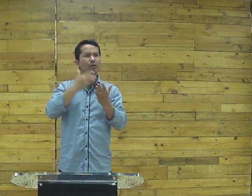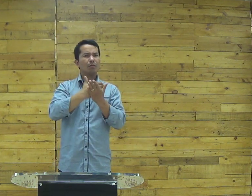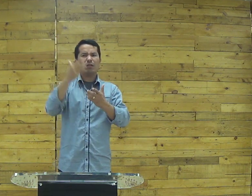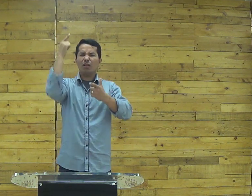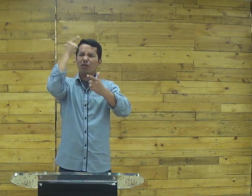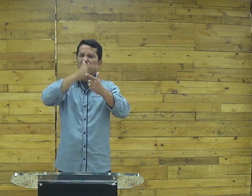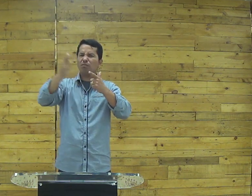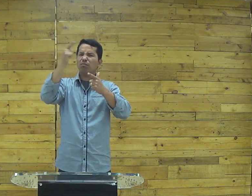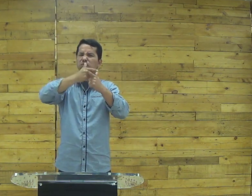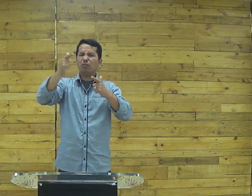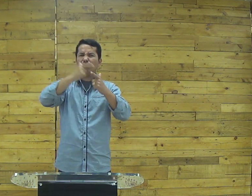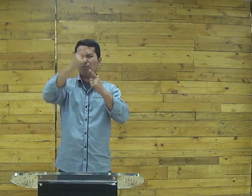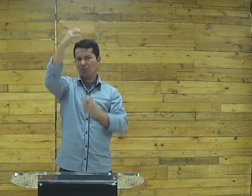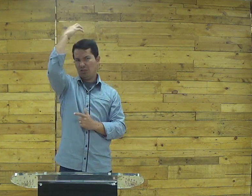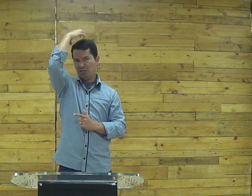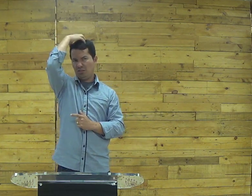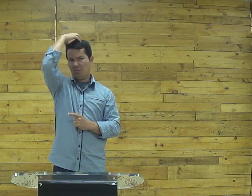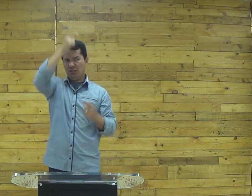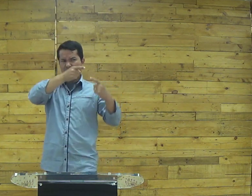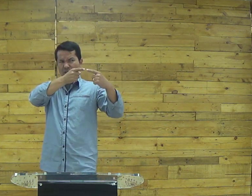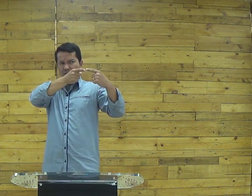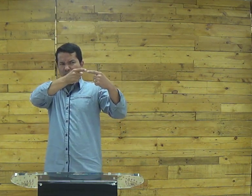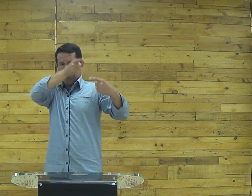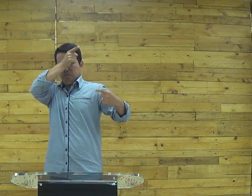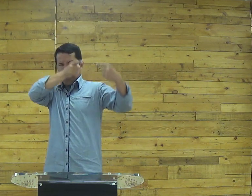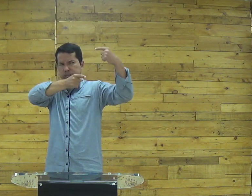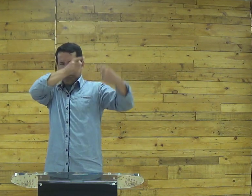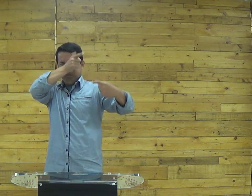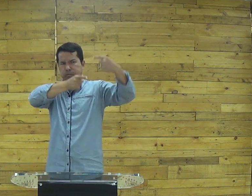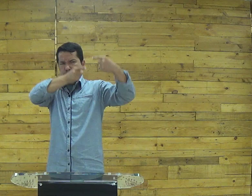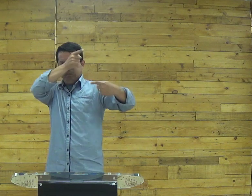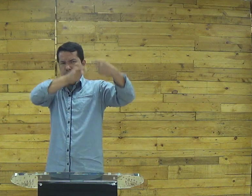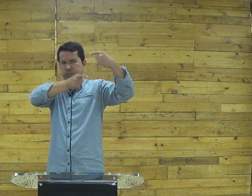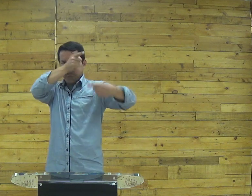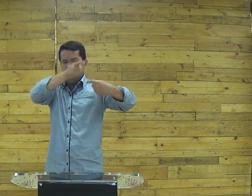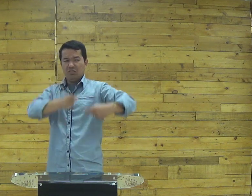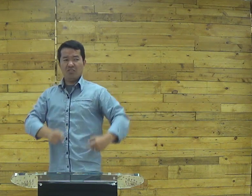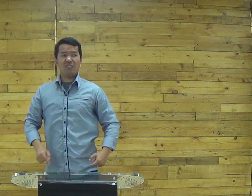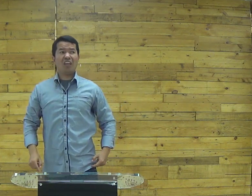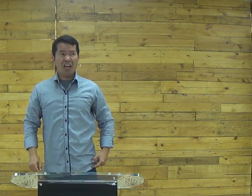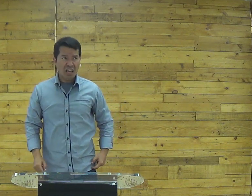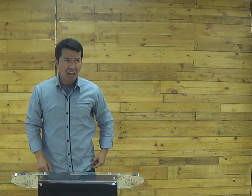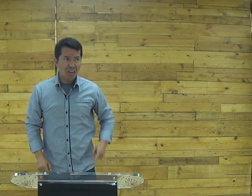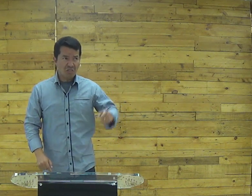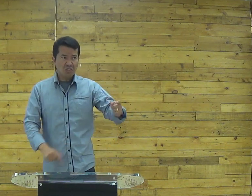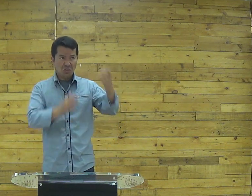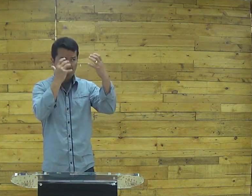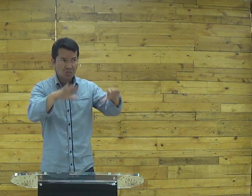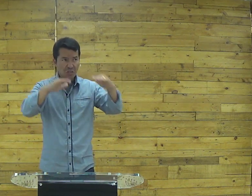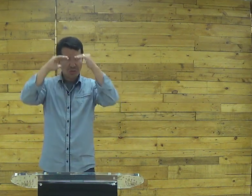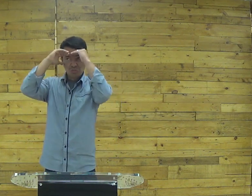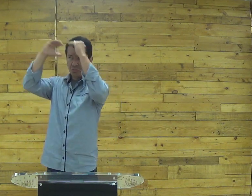Deus. Mas houve um grande problema com o rei. É, sim.